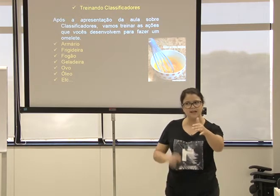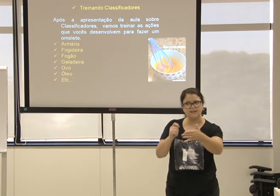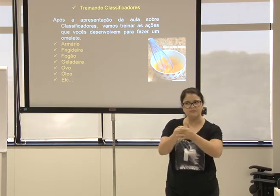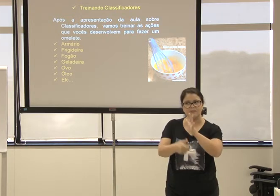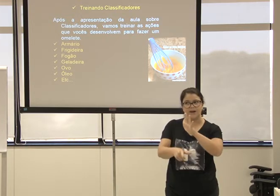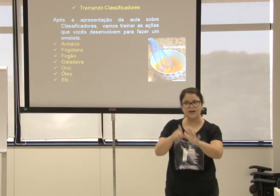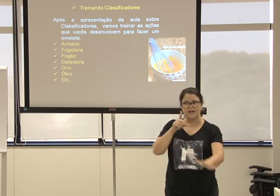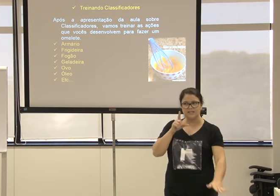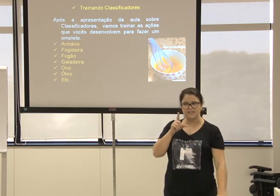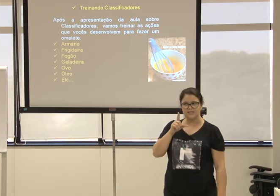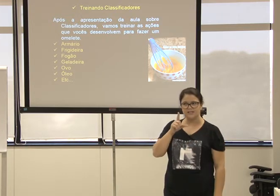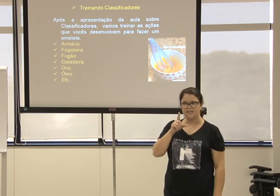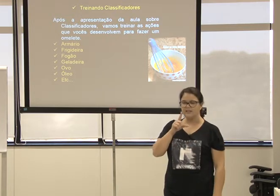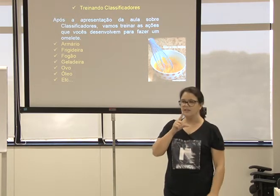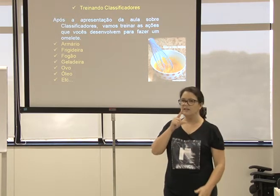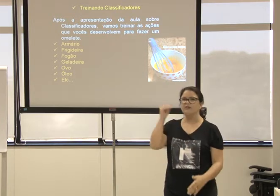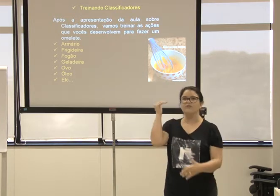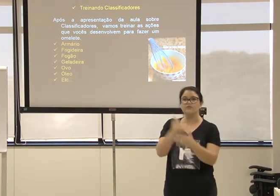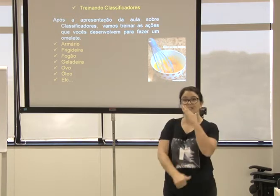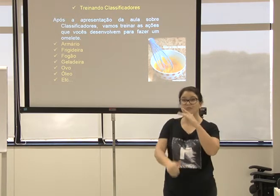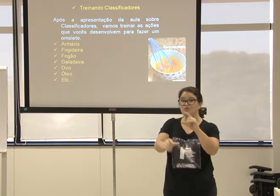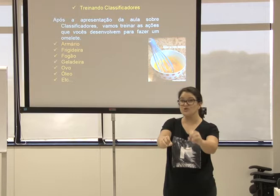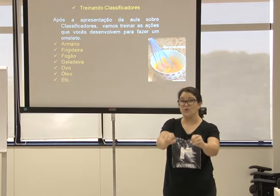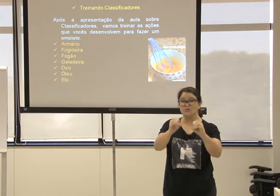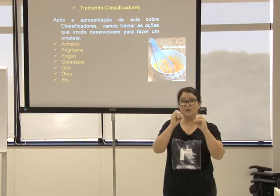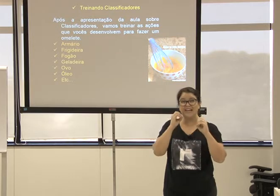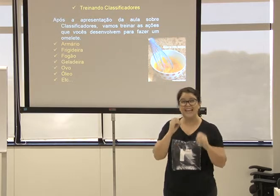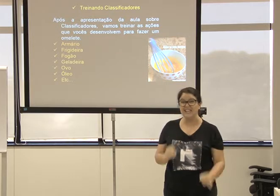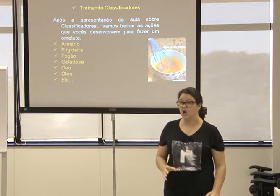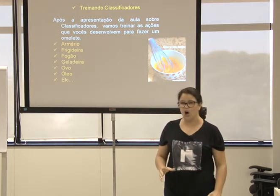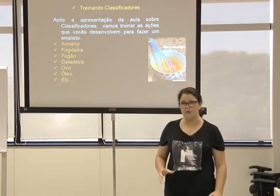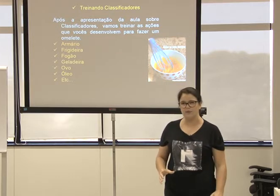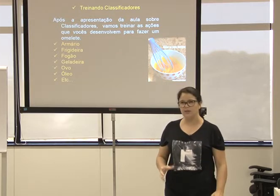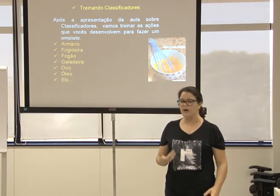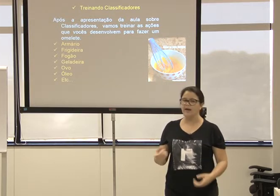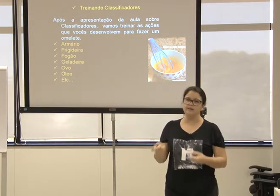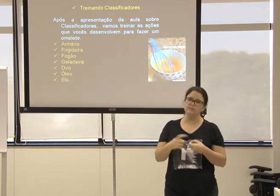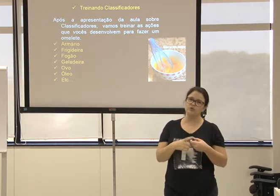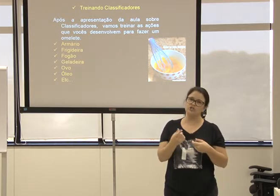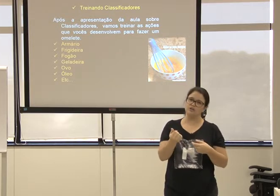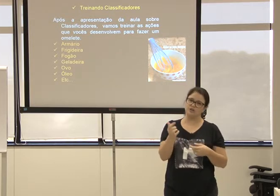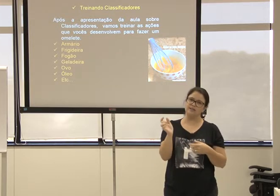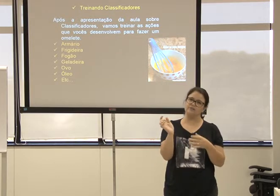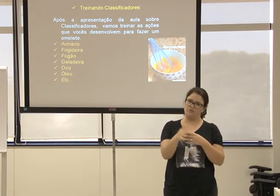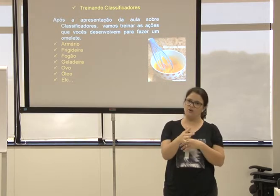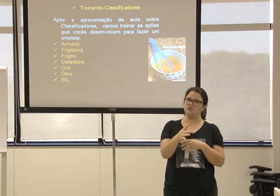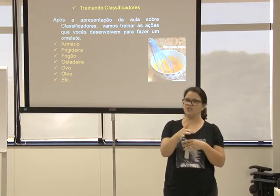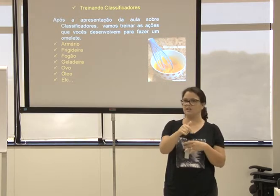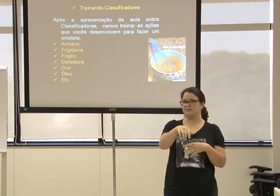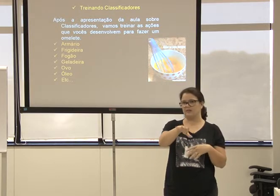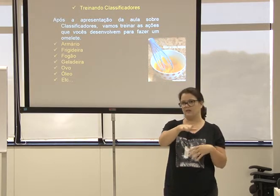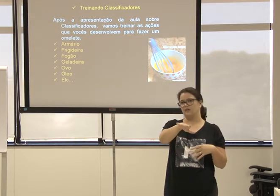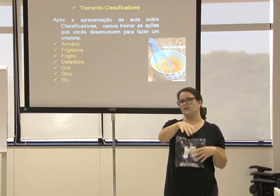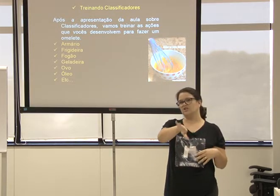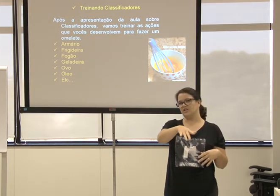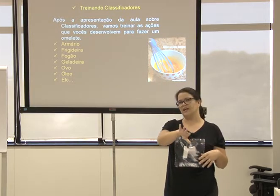você paga antes. Você tem um desconto enorme. Ainda ficou dinheiro assim, de crédito,